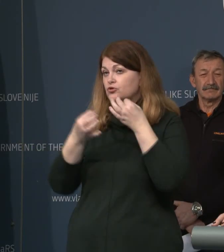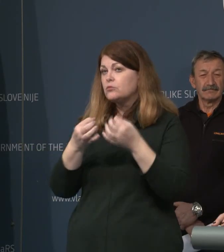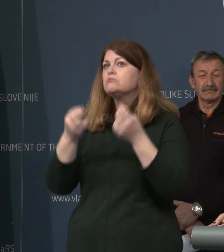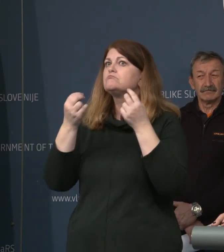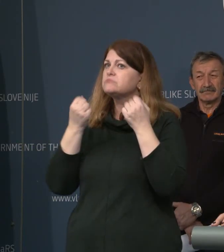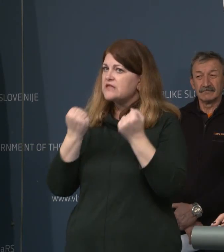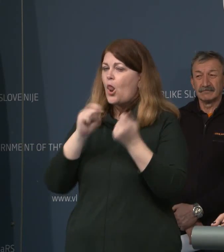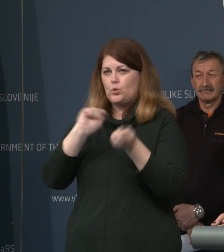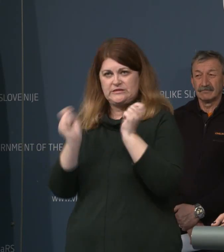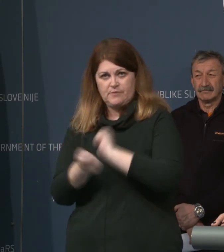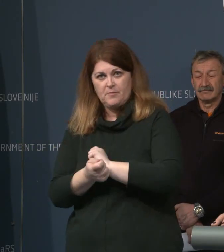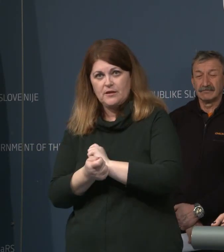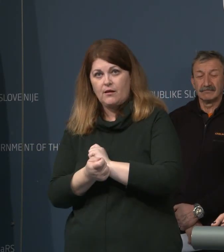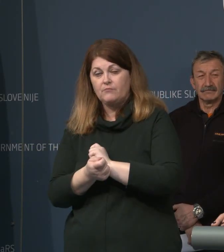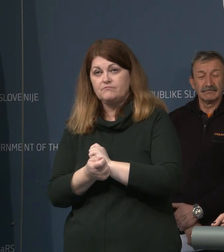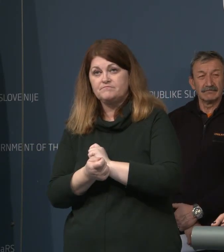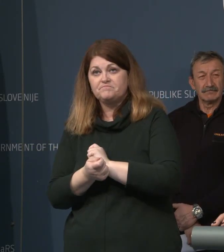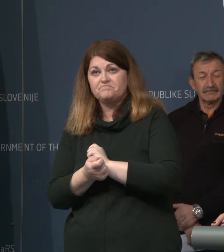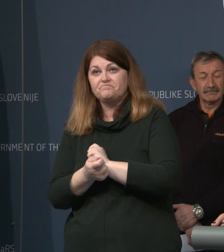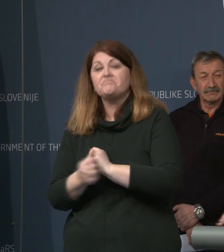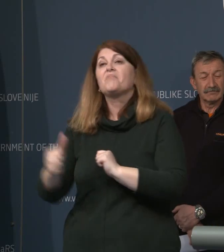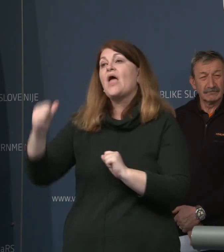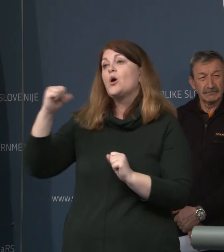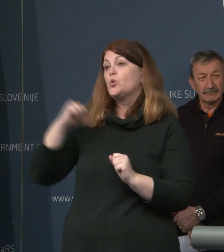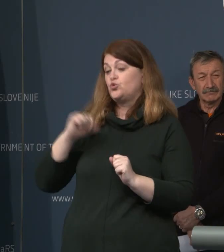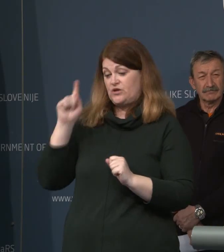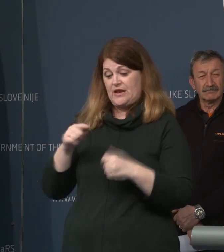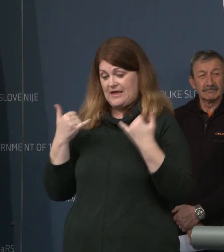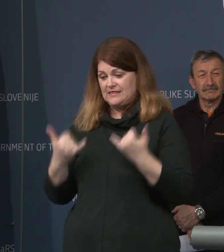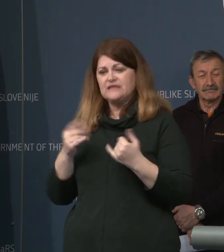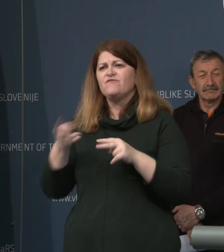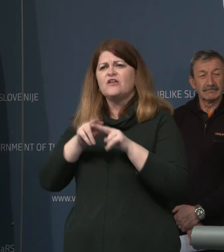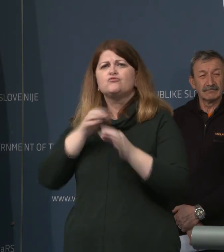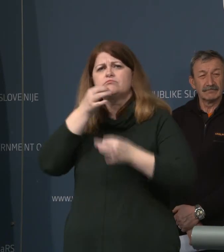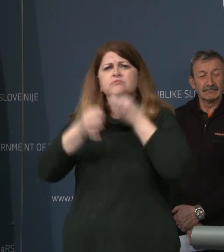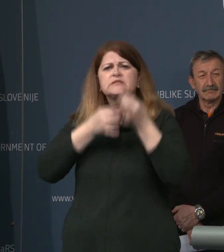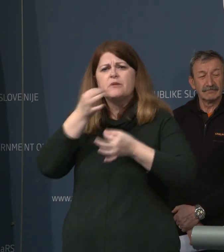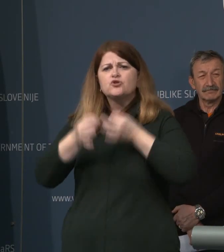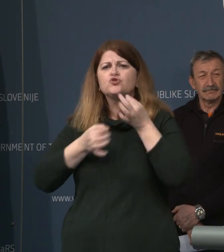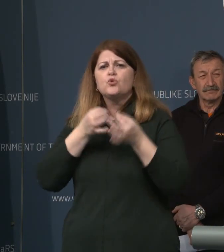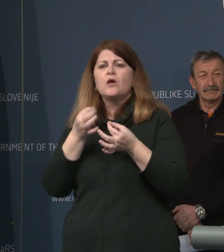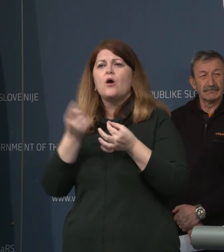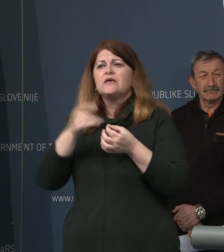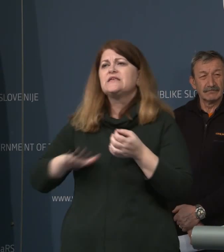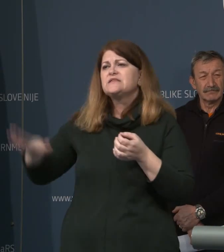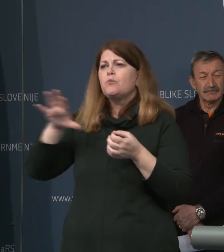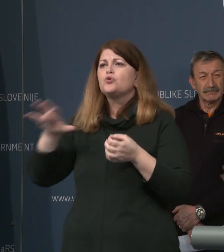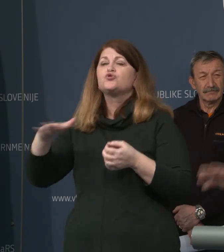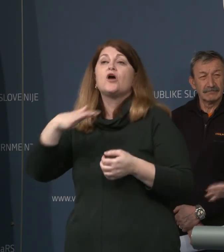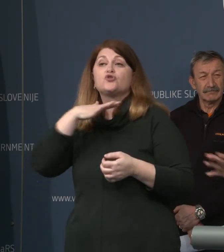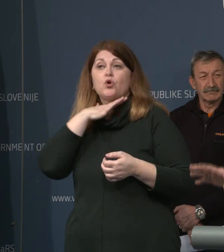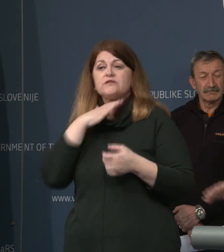bistveno spremenile. Namreč včeraj in danes vse več vprašanj z področja